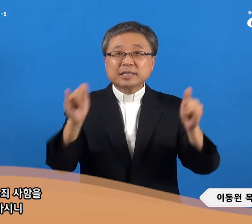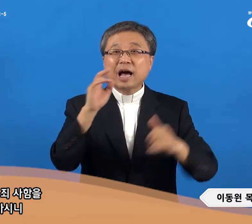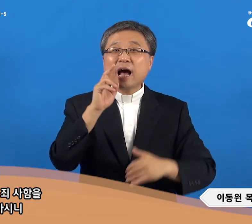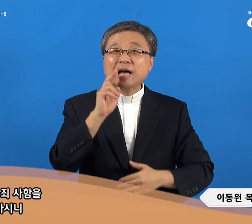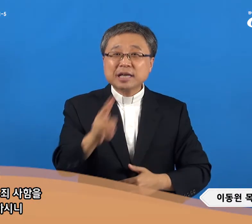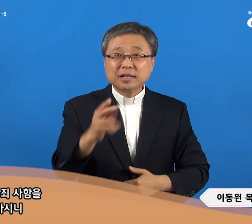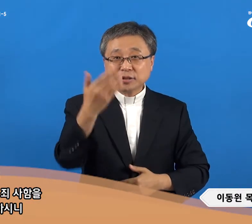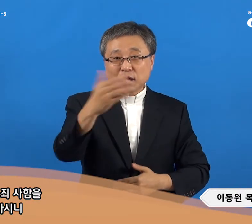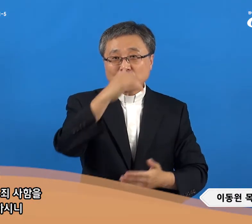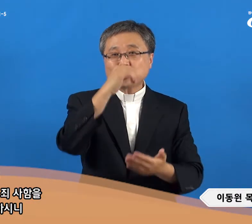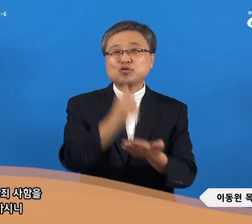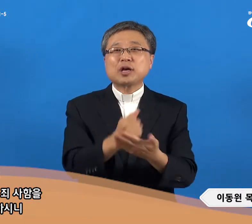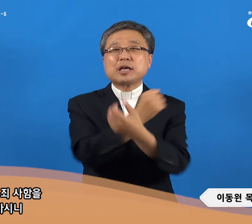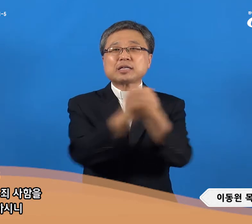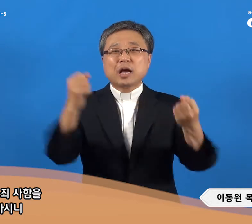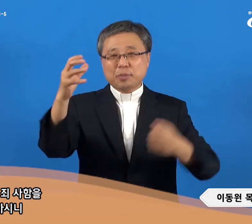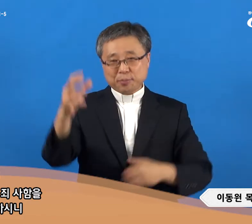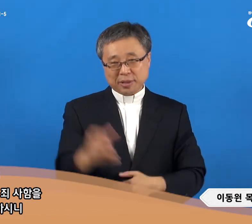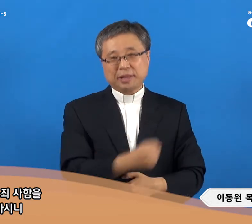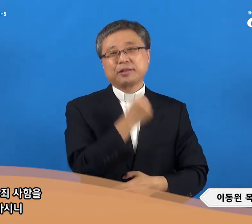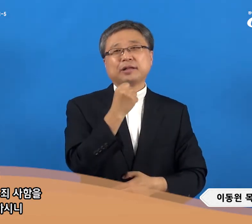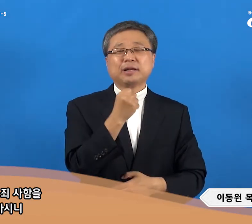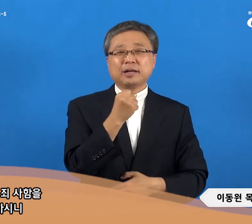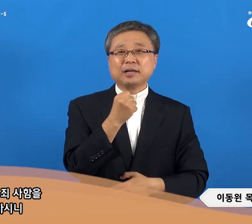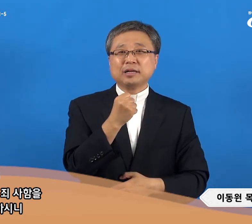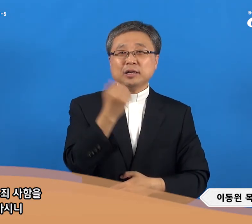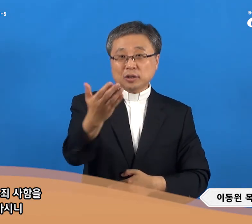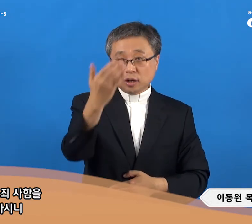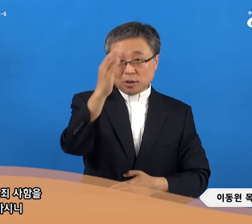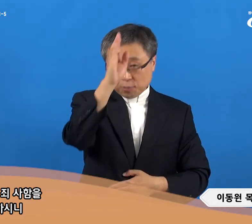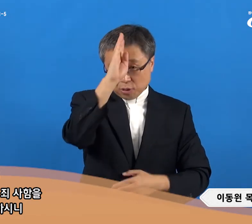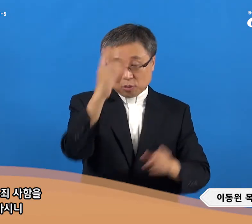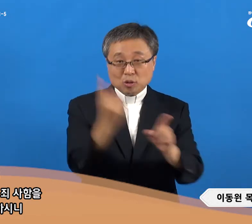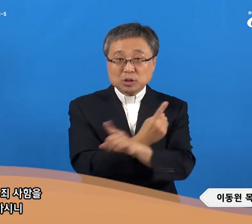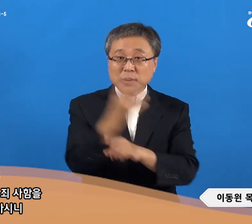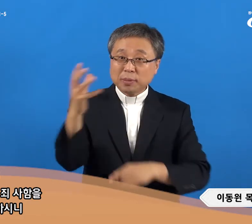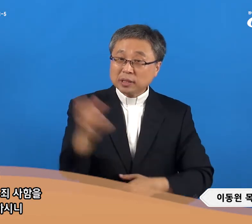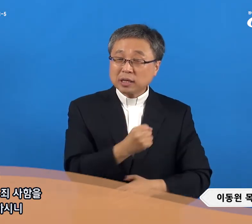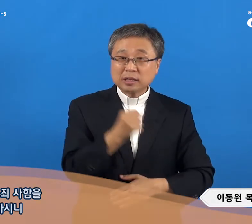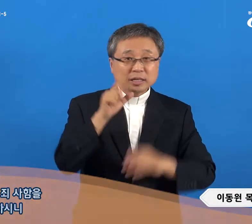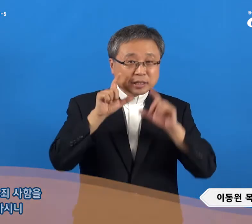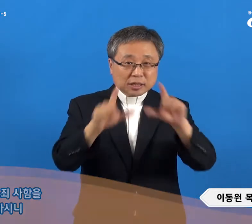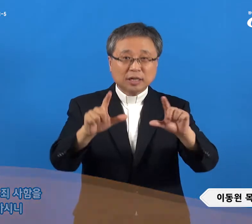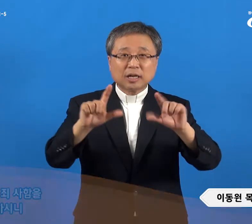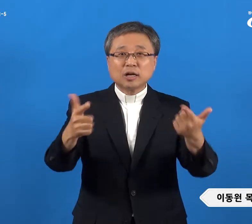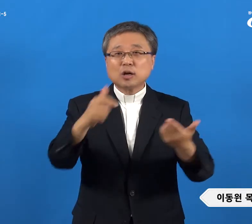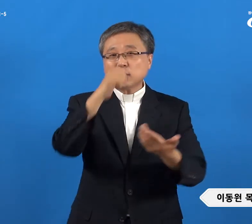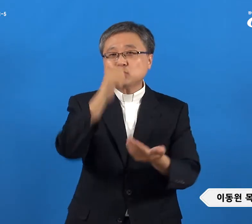내 죄사함을 받았느니라. 내 병고침이 받았느니라. 그게 선언이 아니에요. 죄사함